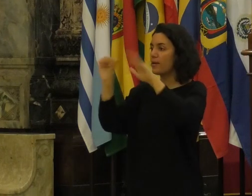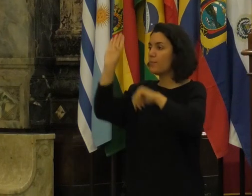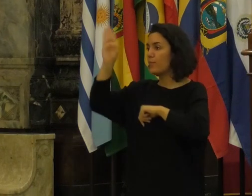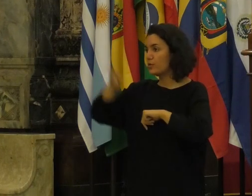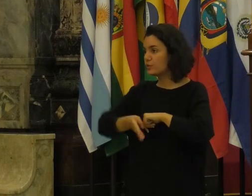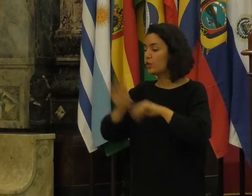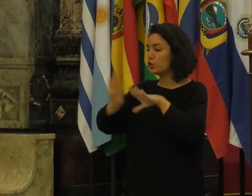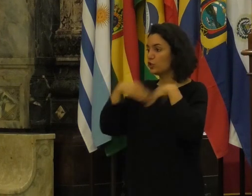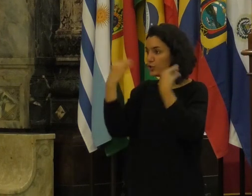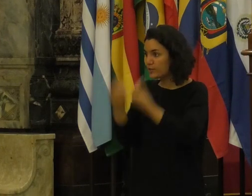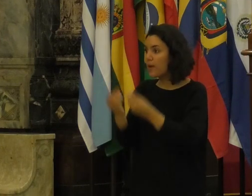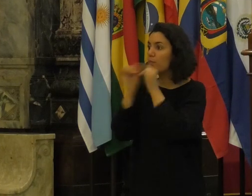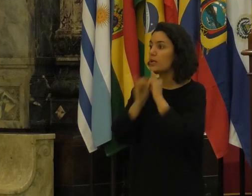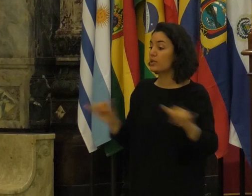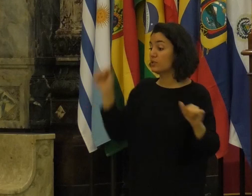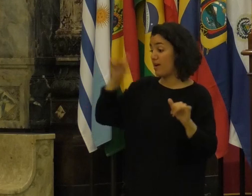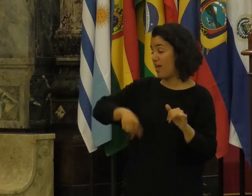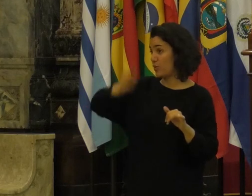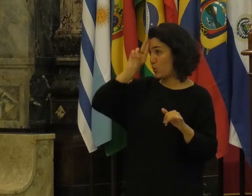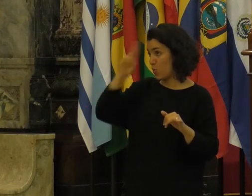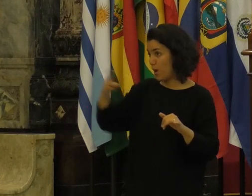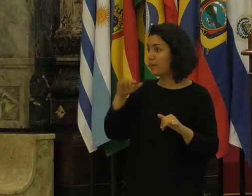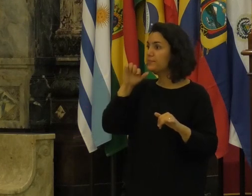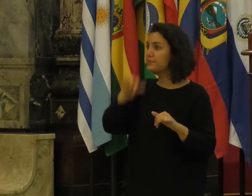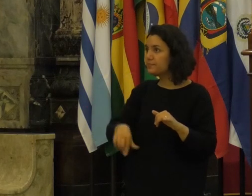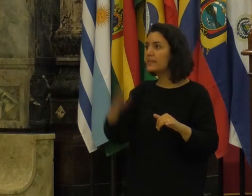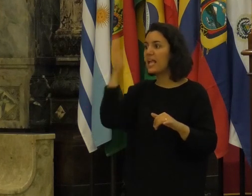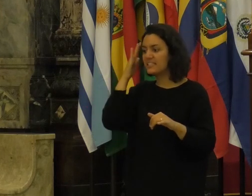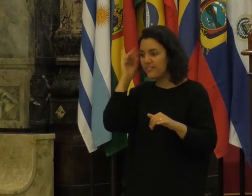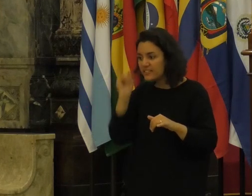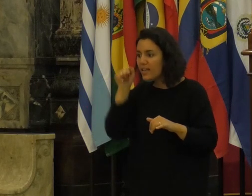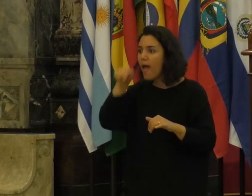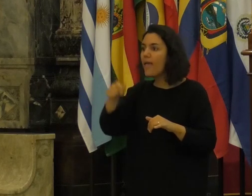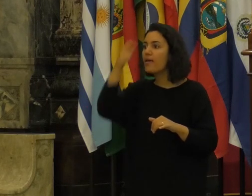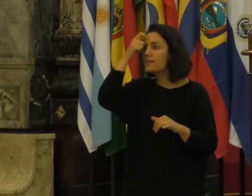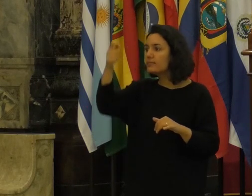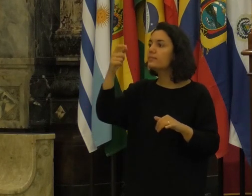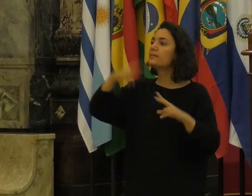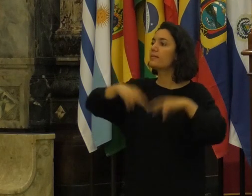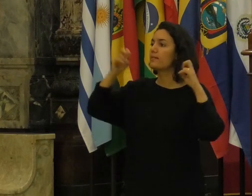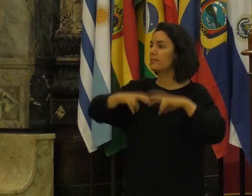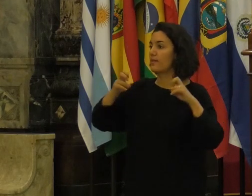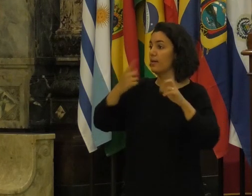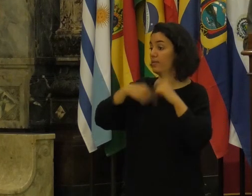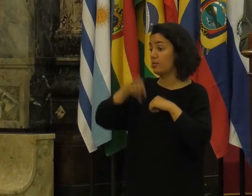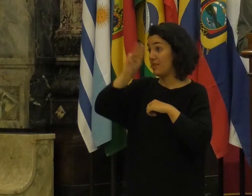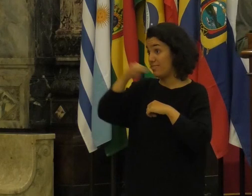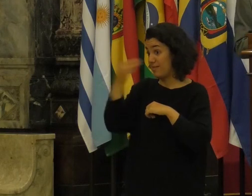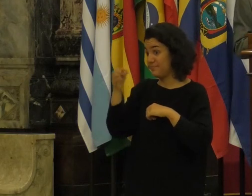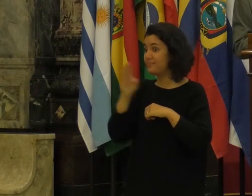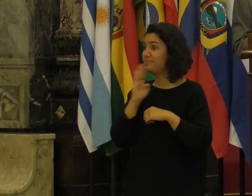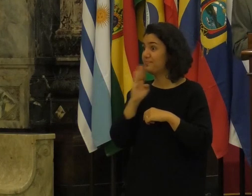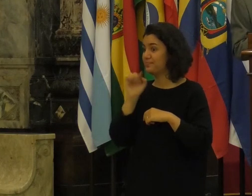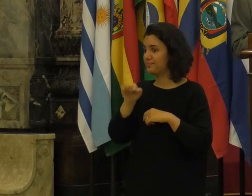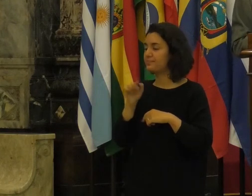2.66% del total de publicaciones uruguayas que están reportadas en la web de Science. Será muy interesante, yo